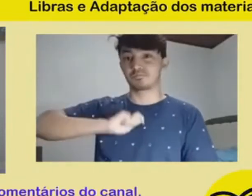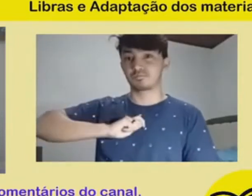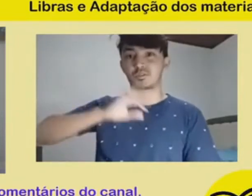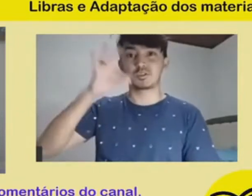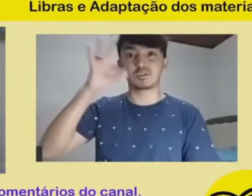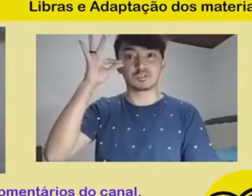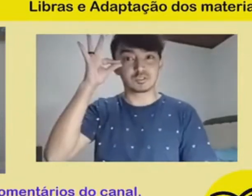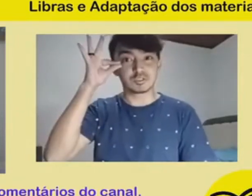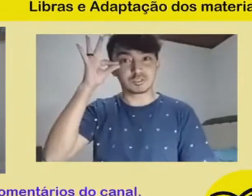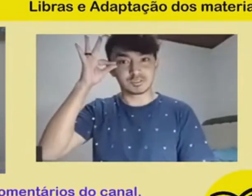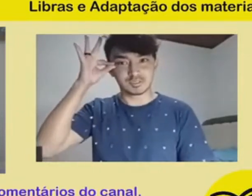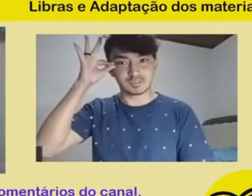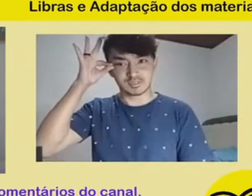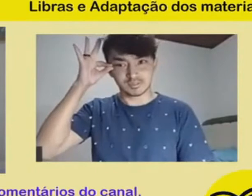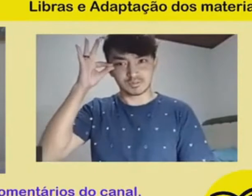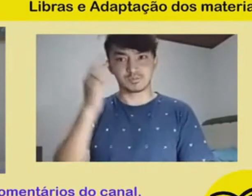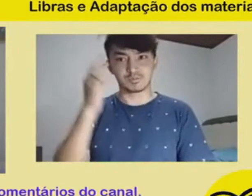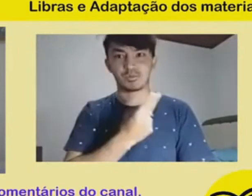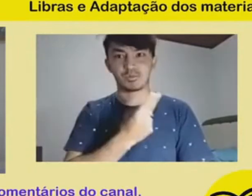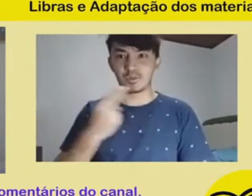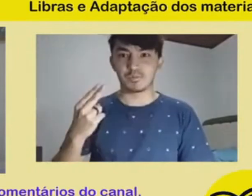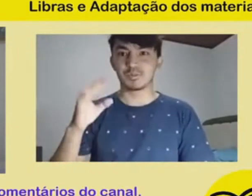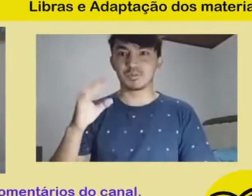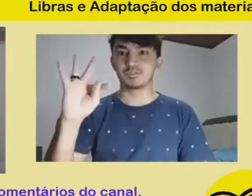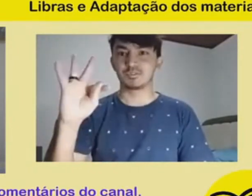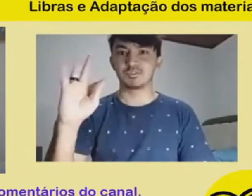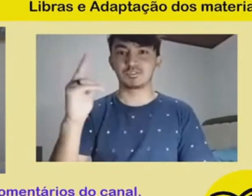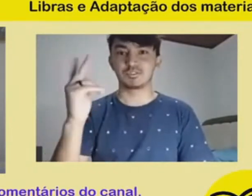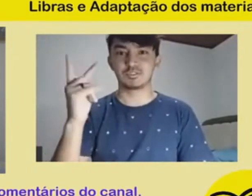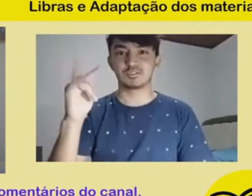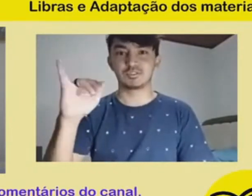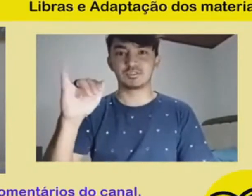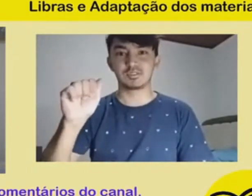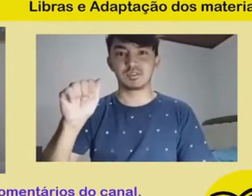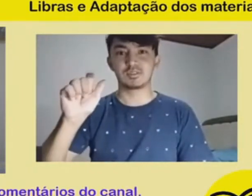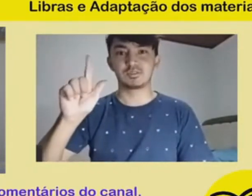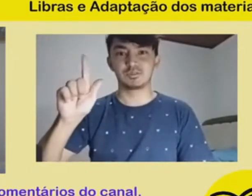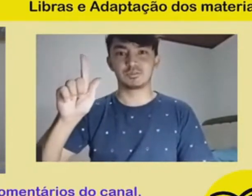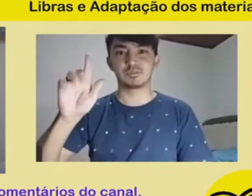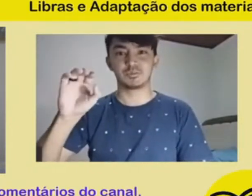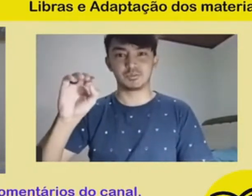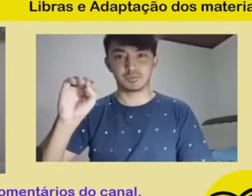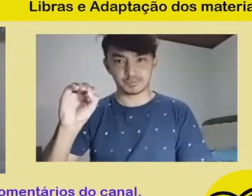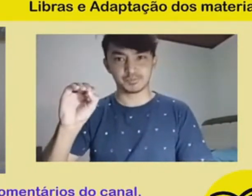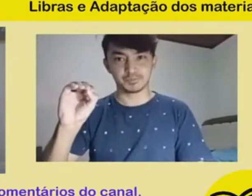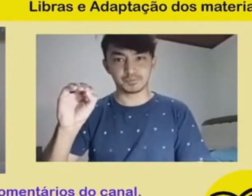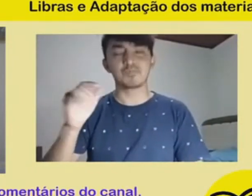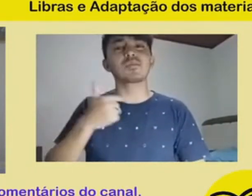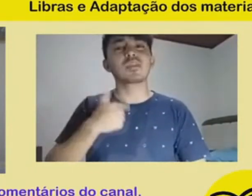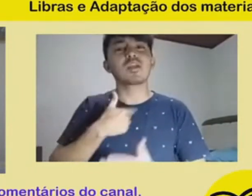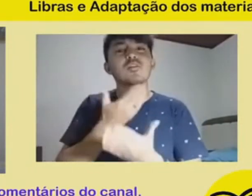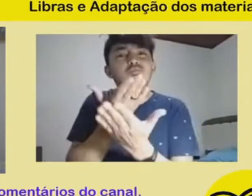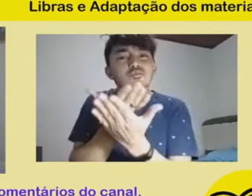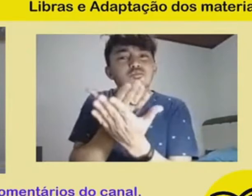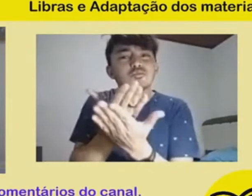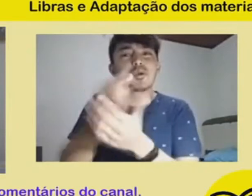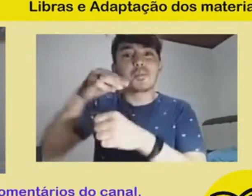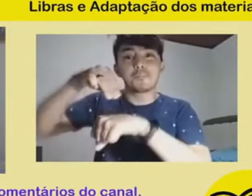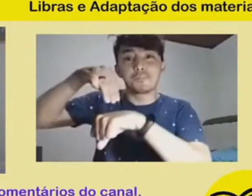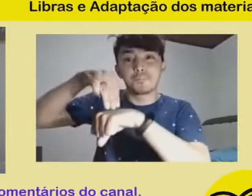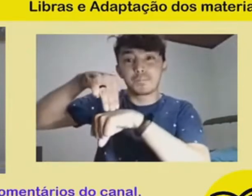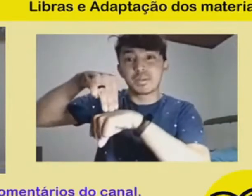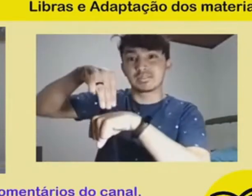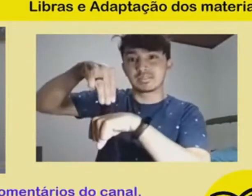Eu sou surdo, meu sinal é este e me chamo Tiago.